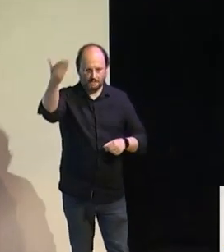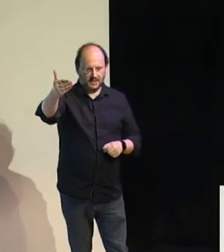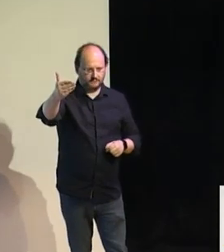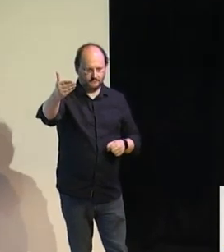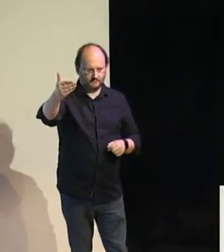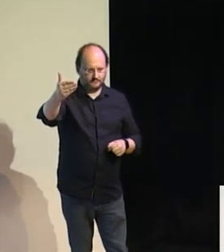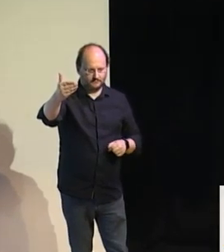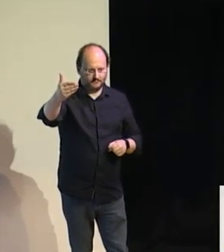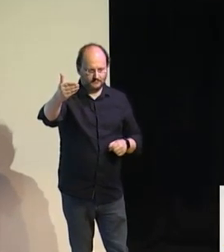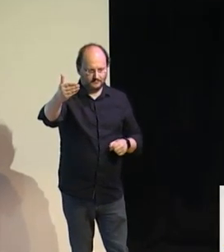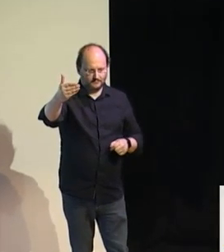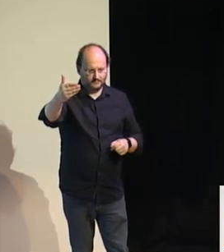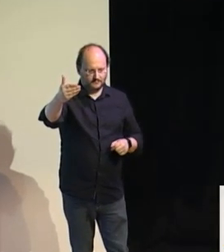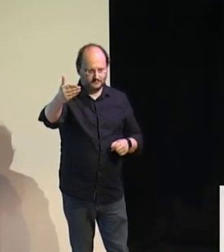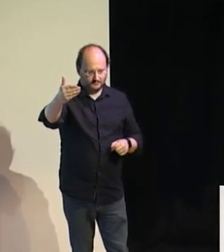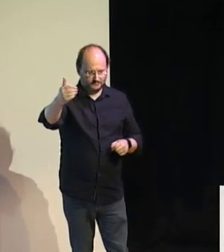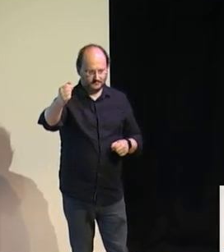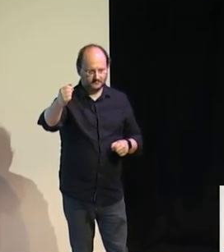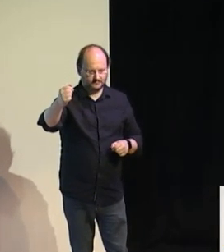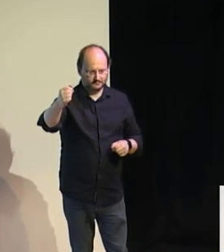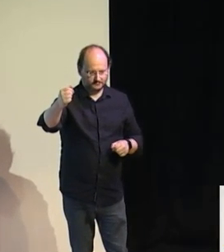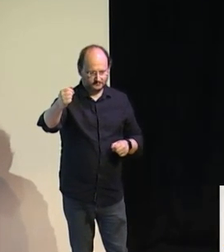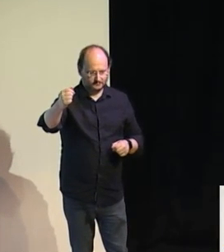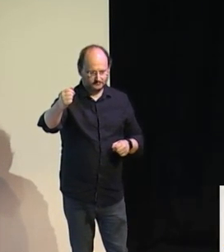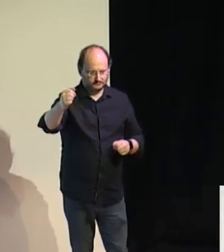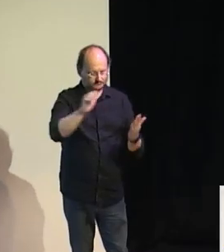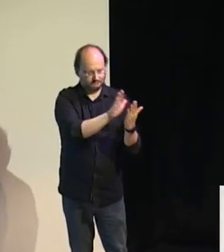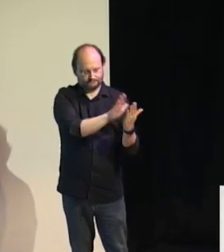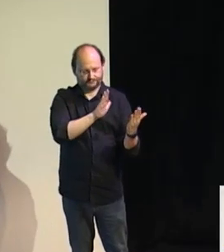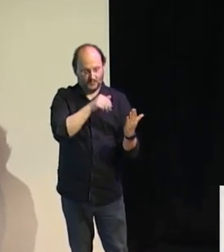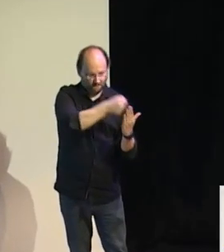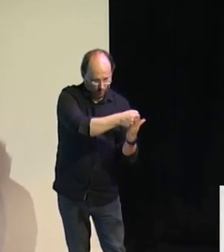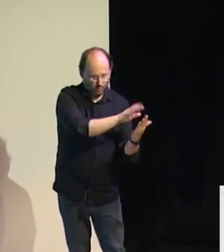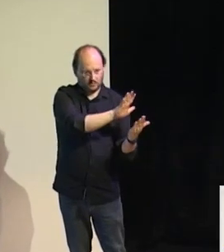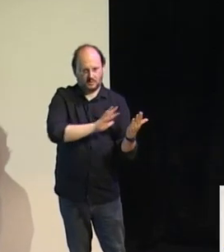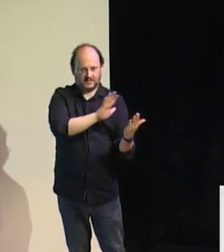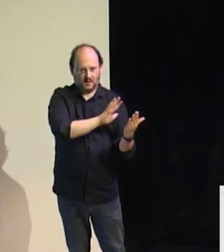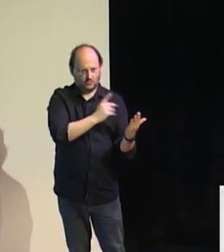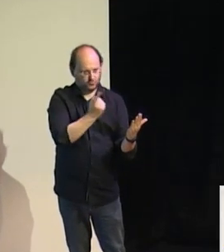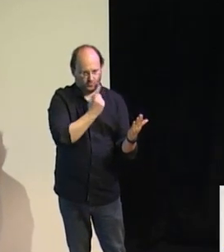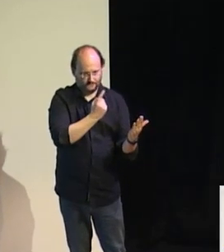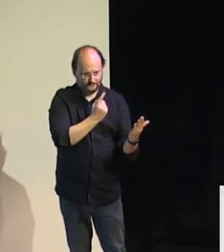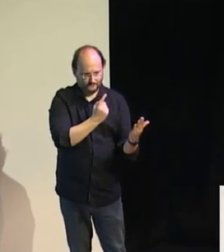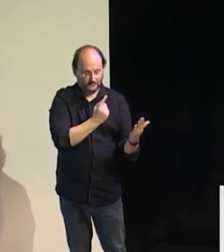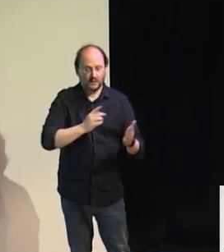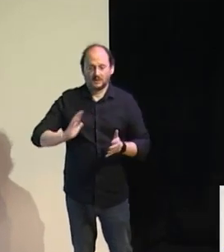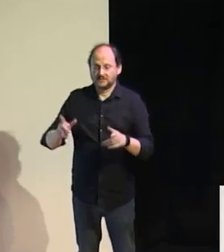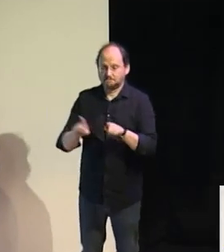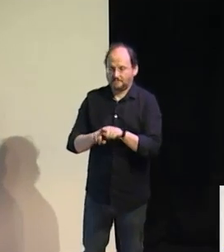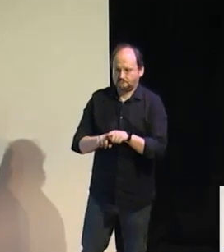on détaille d'abord le fond et on donne les informations détaillées de devant après. Et bien en langue des signes, on fait